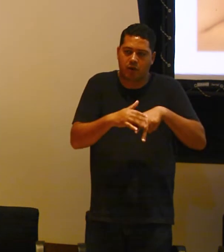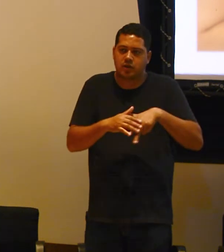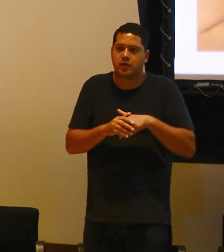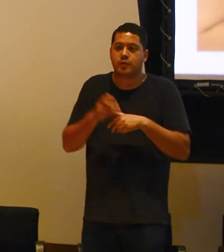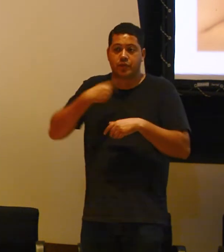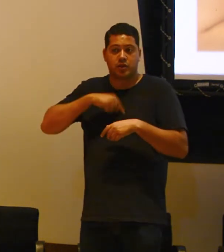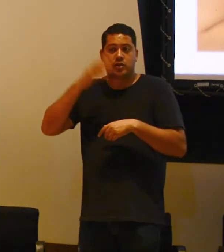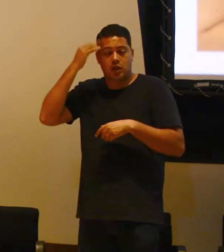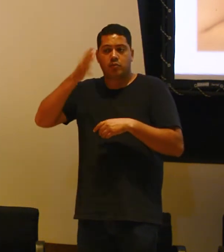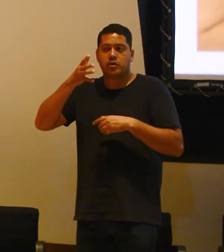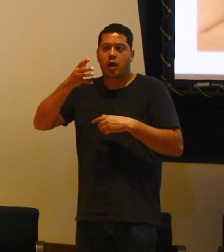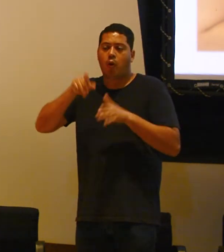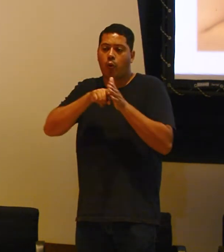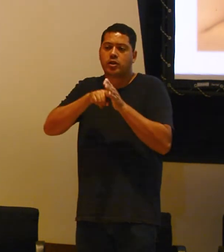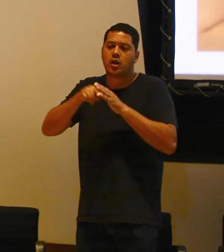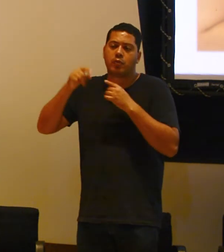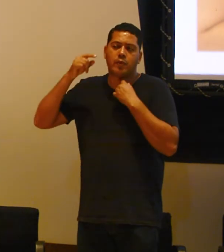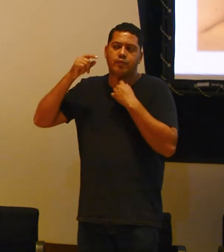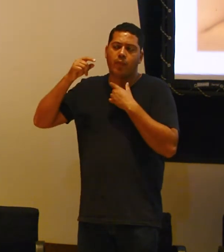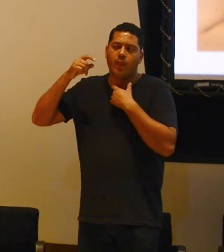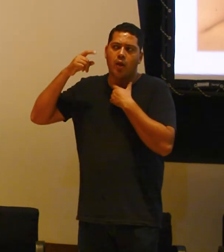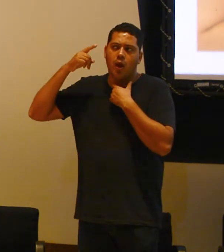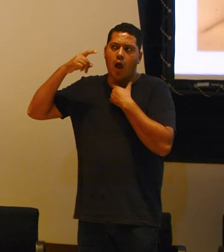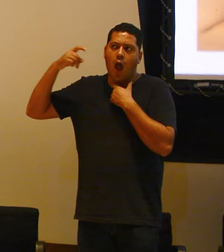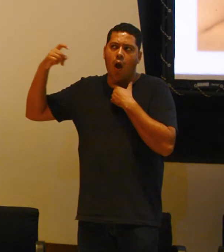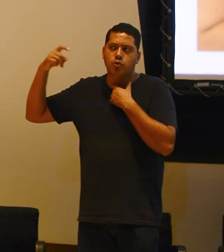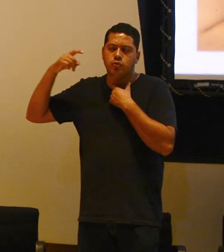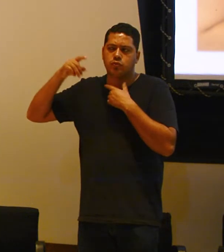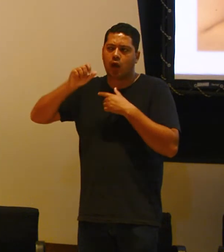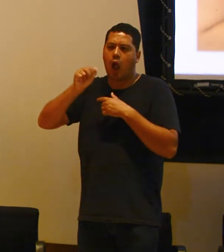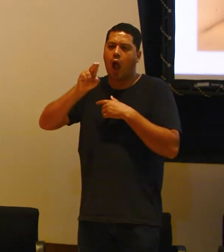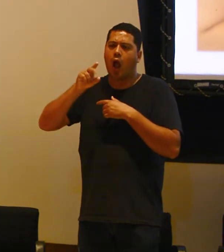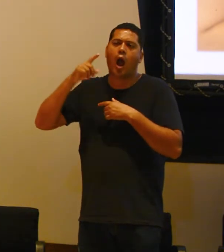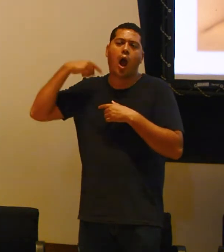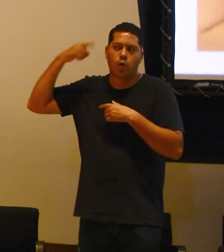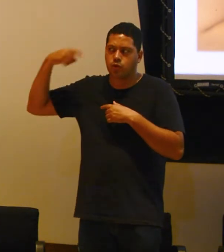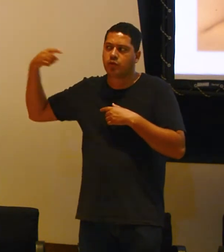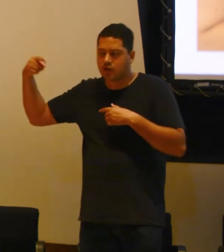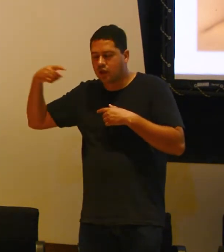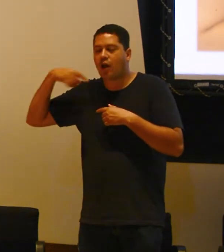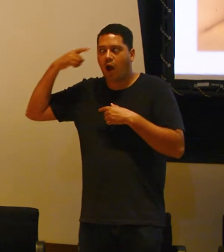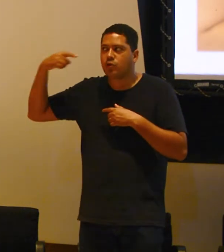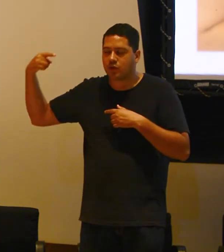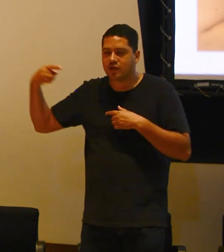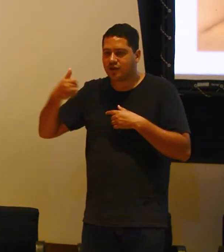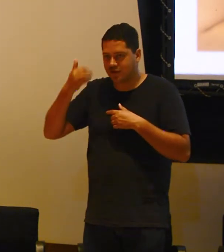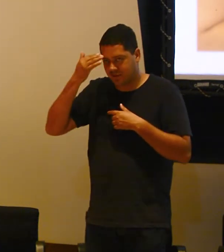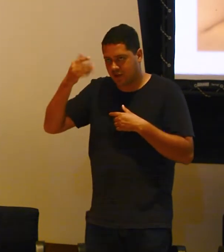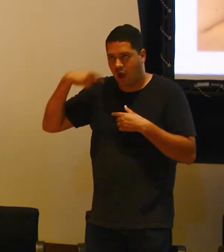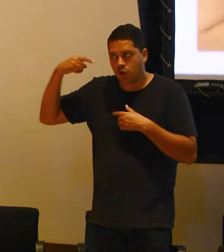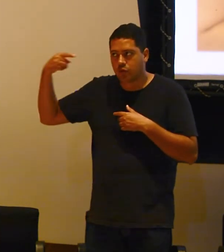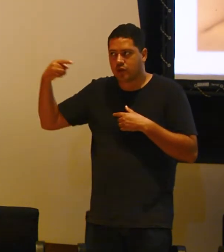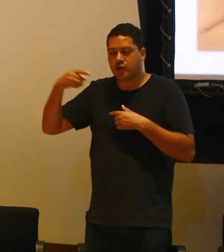dele, o ganho está 20 dB, que é um ganho muito bom. Mas ele não compreende ainda. Mas a gente está vendo